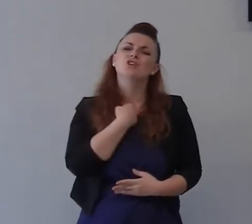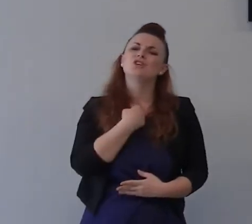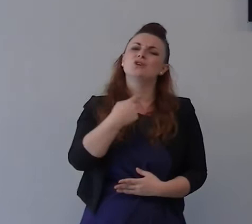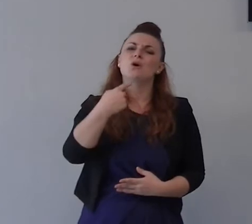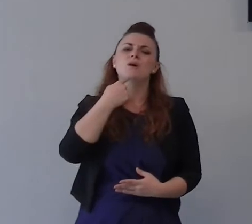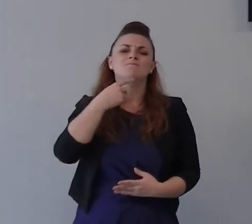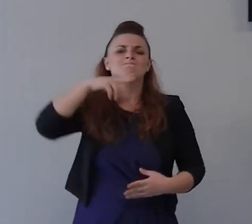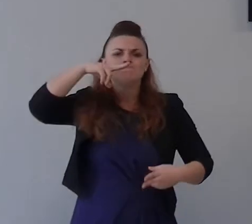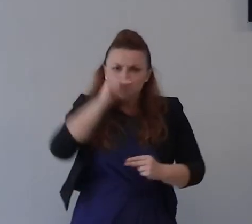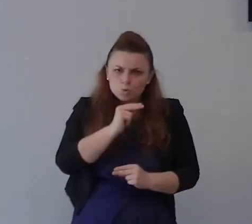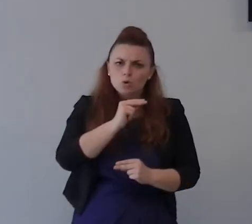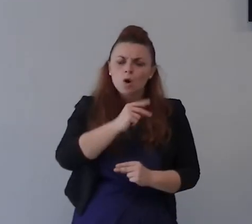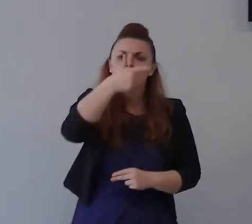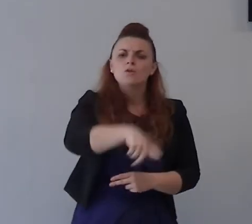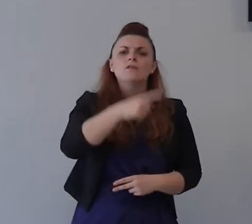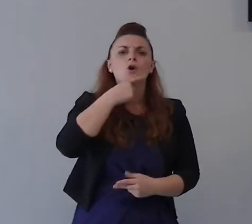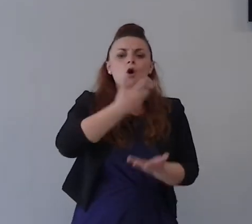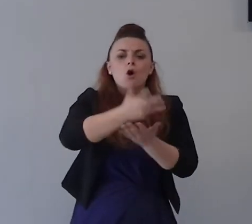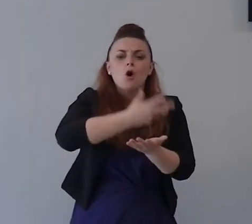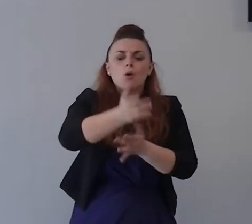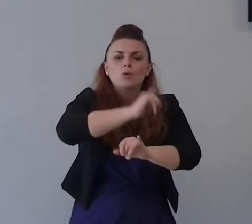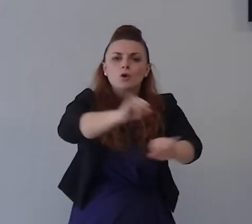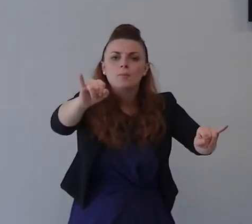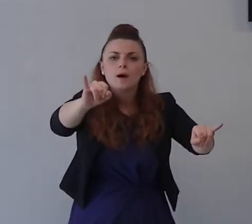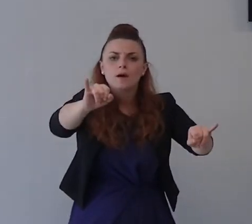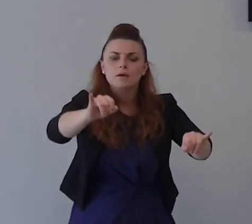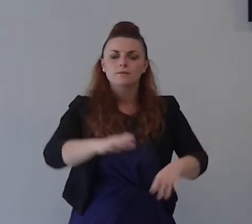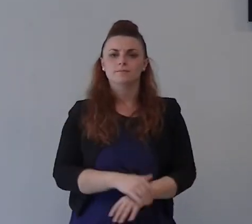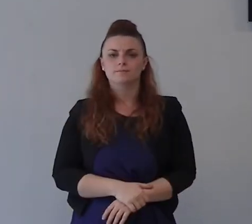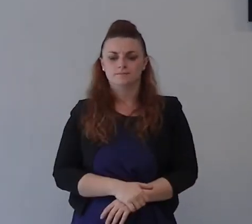che non comunica al mondo questa lezione.